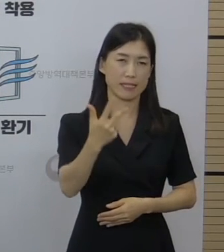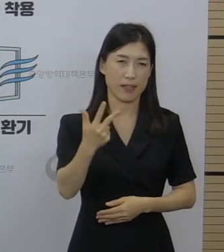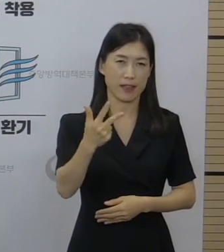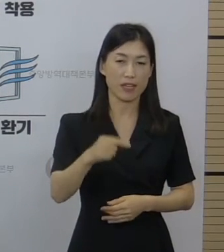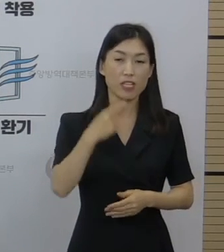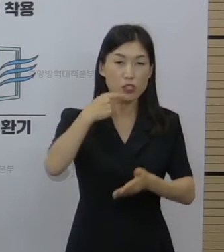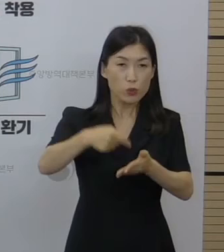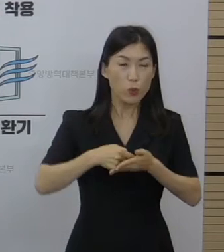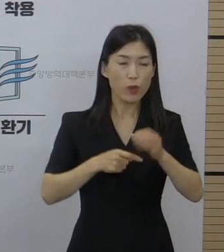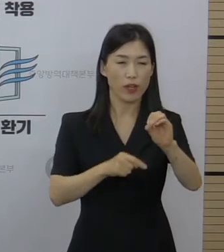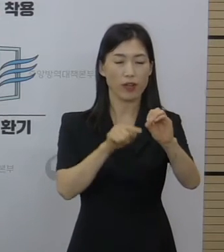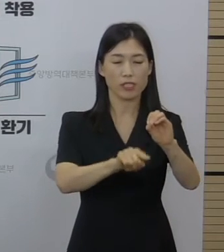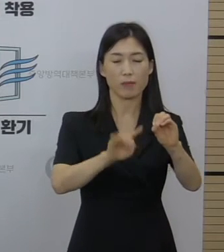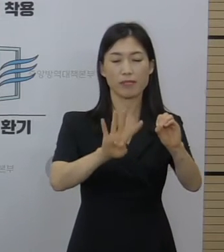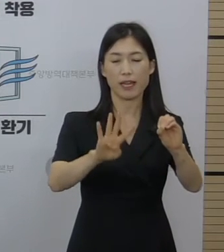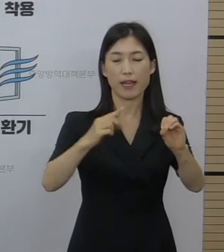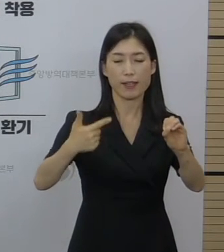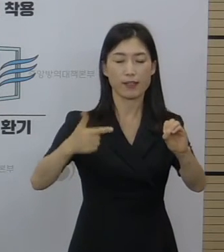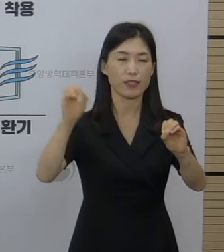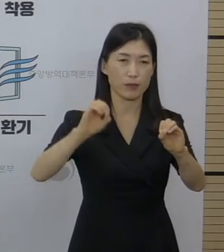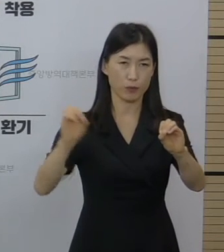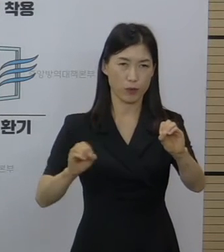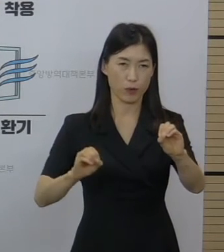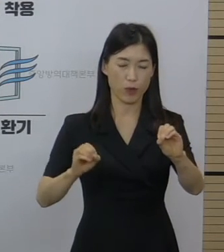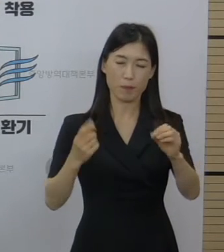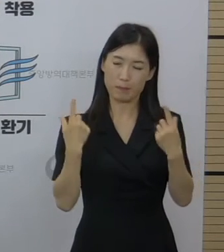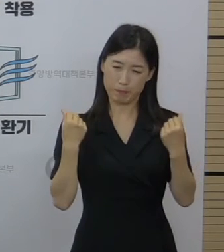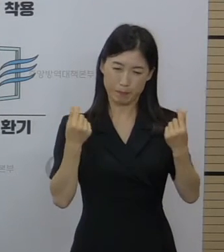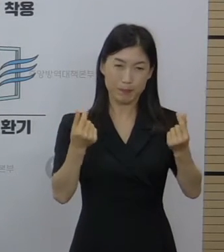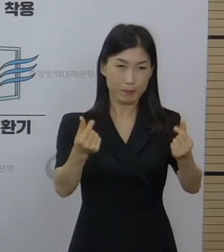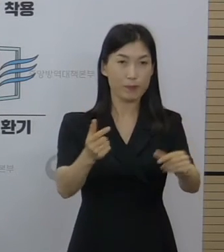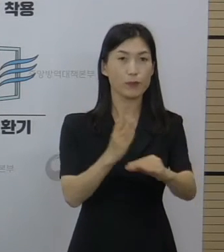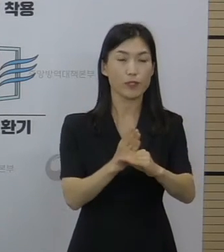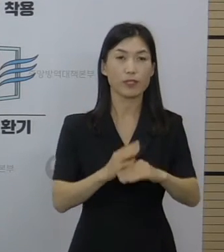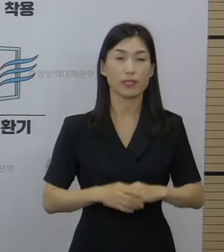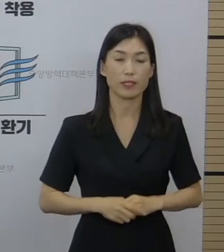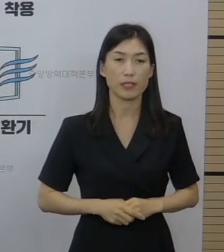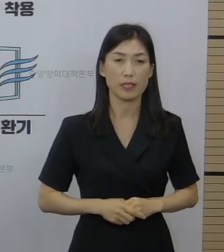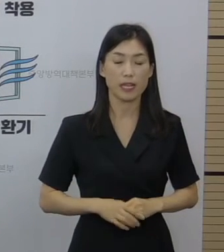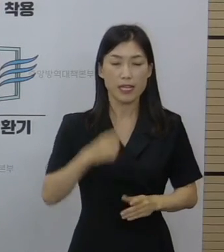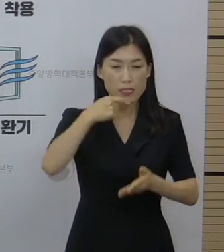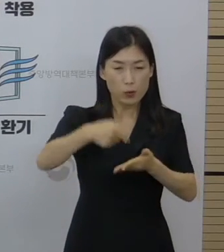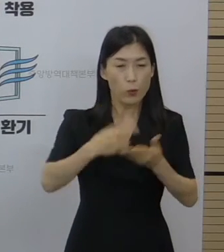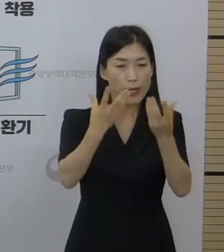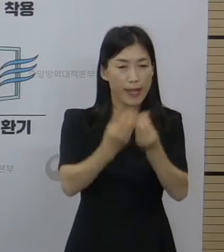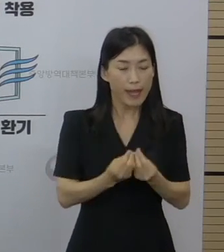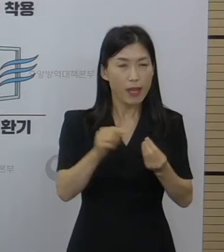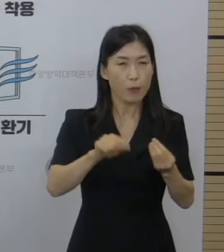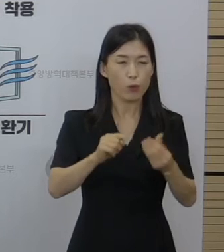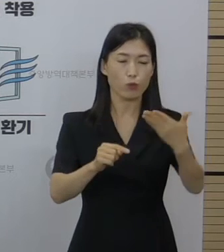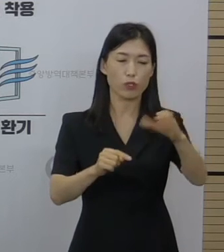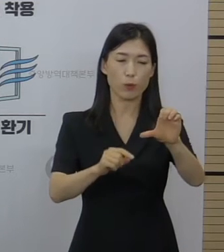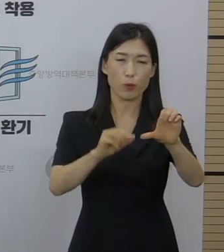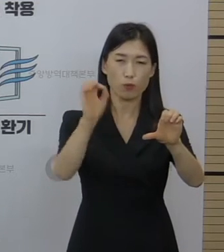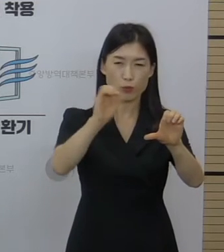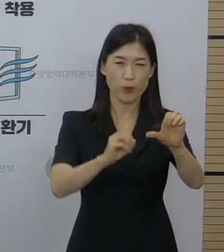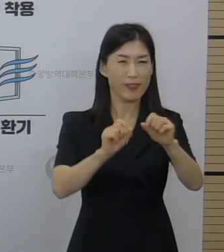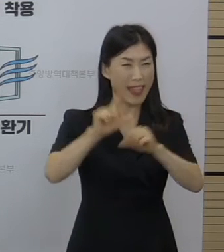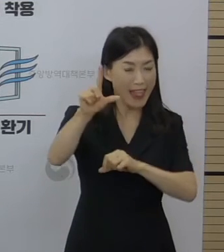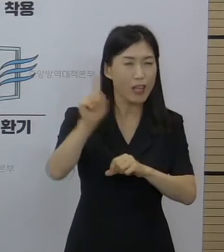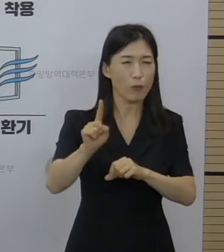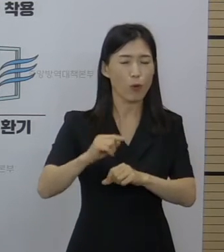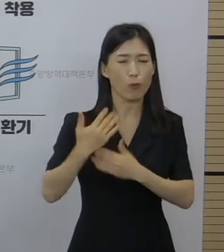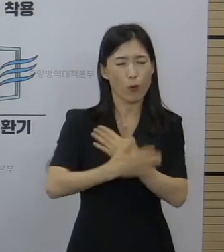신고율은 0.46%를 지속적으로 유지하고 있습니다. 신고 사례 중에 95%는